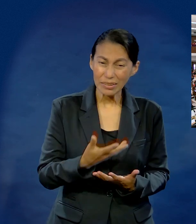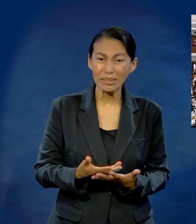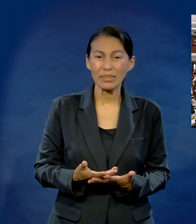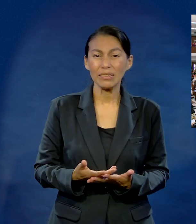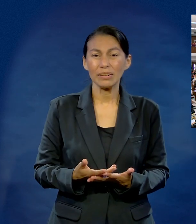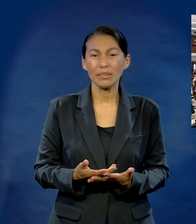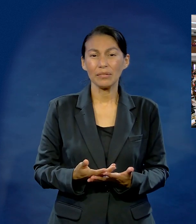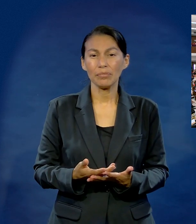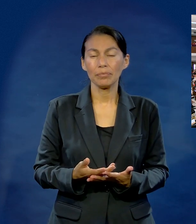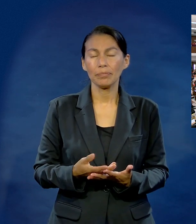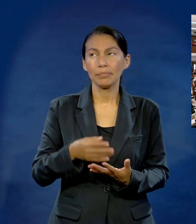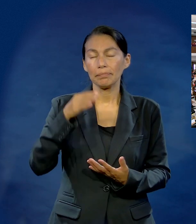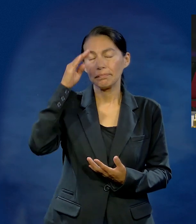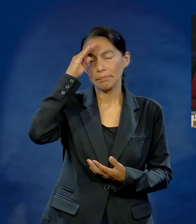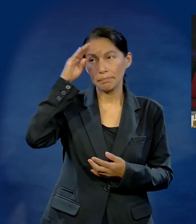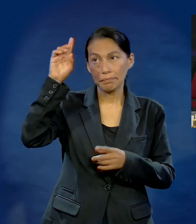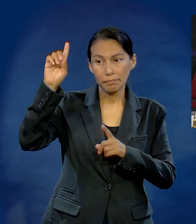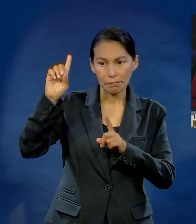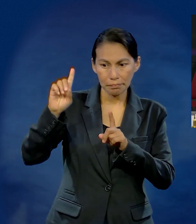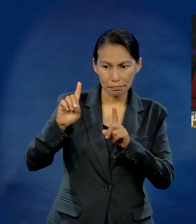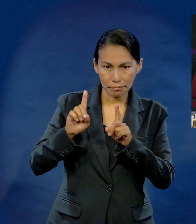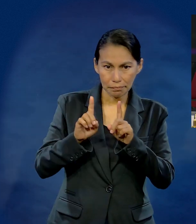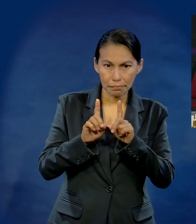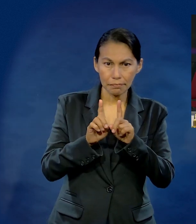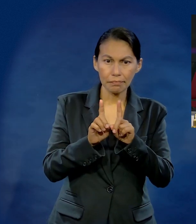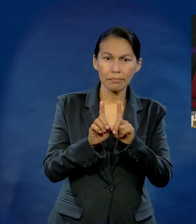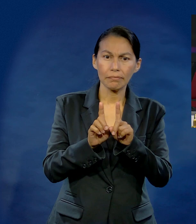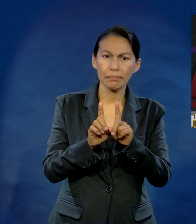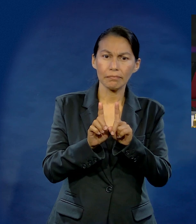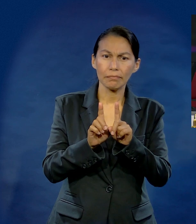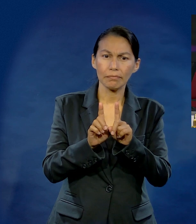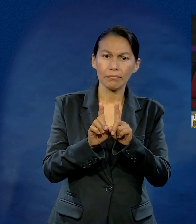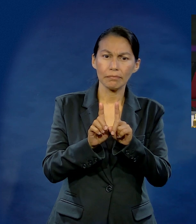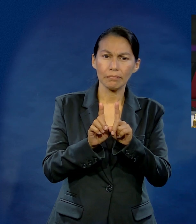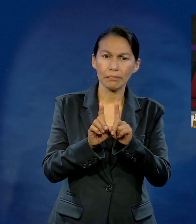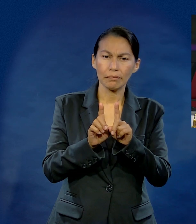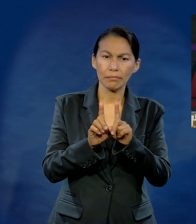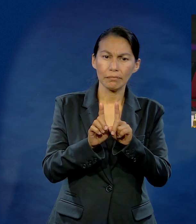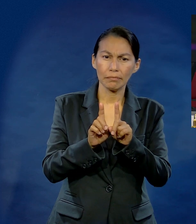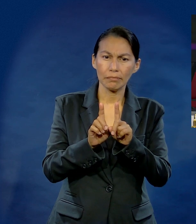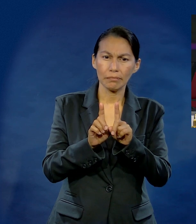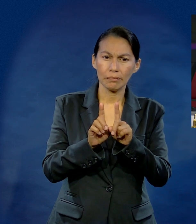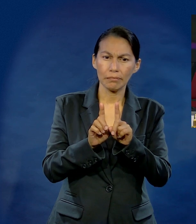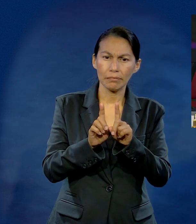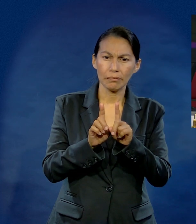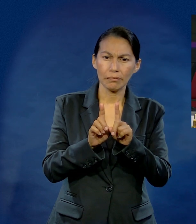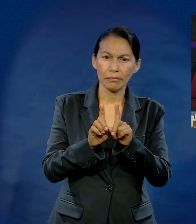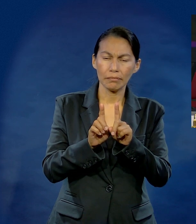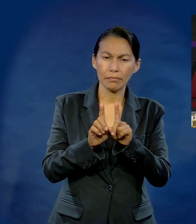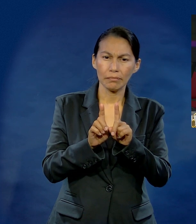nos acaban. Y eso ya sería una gran bendición.